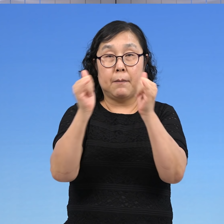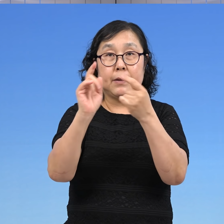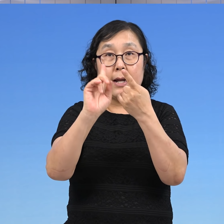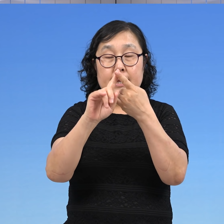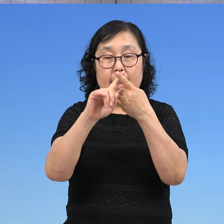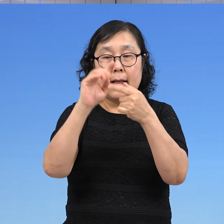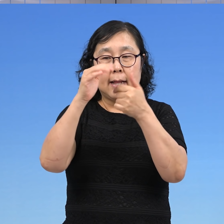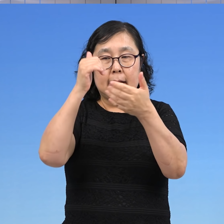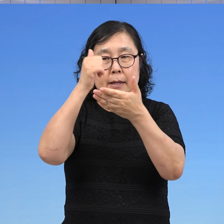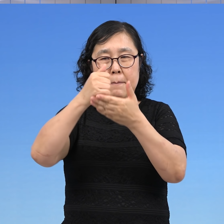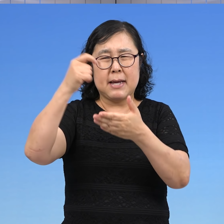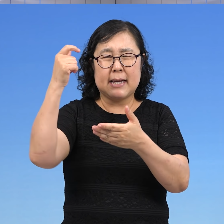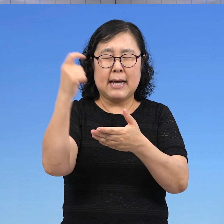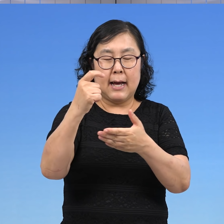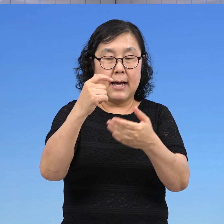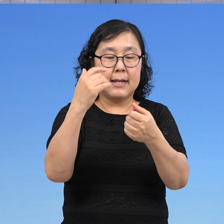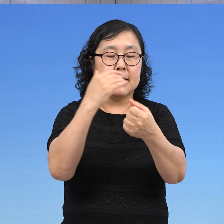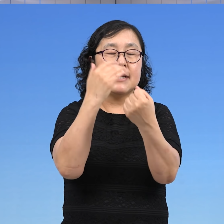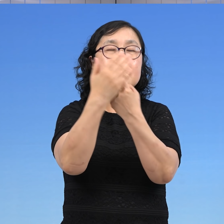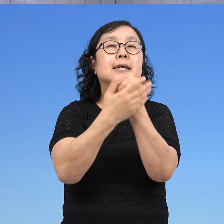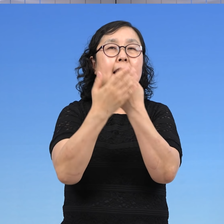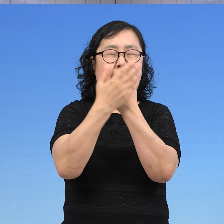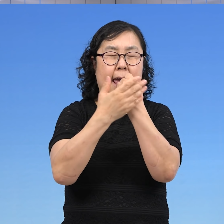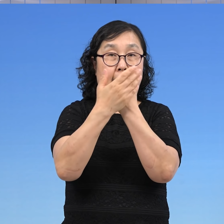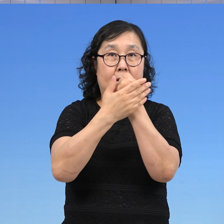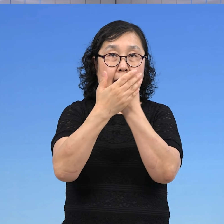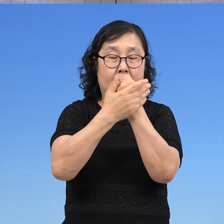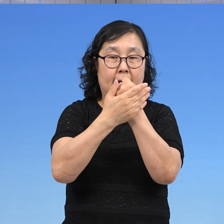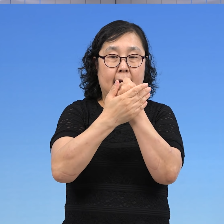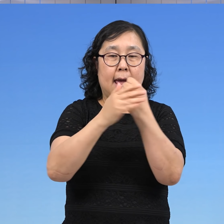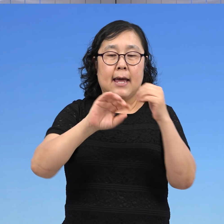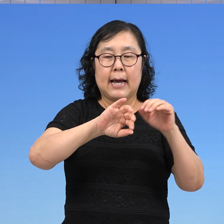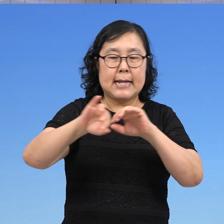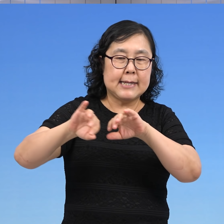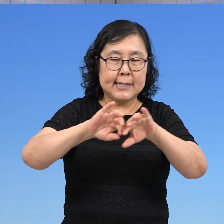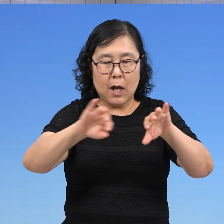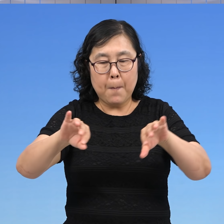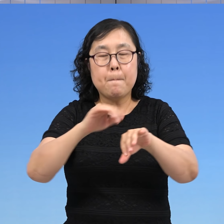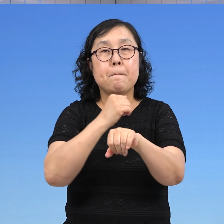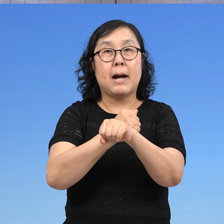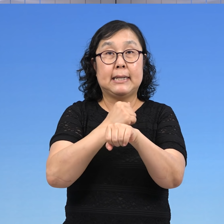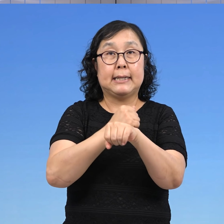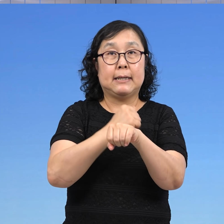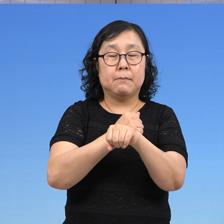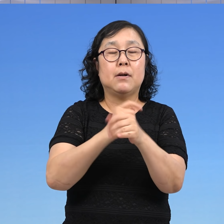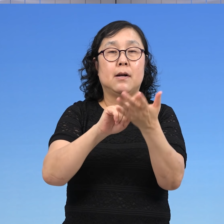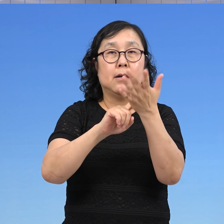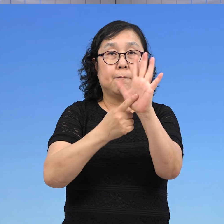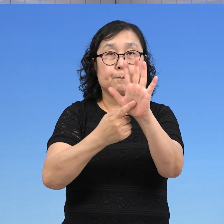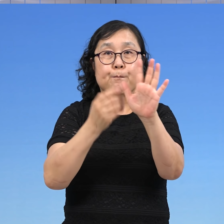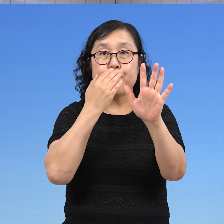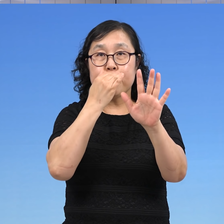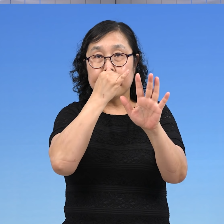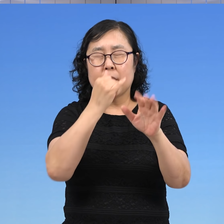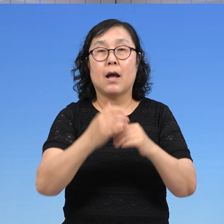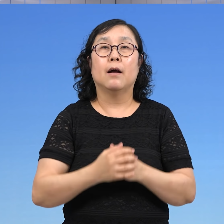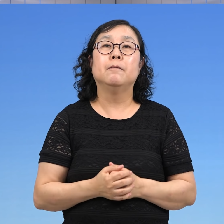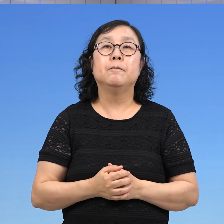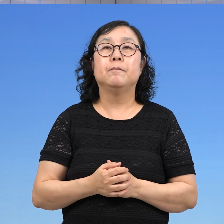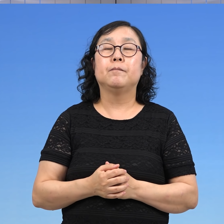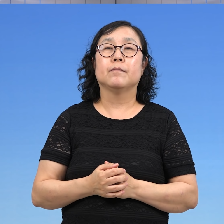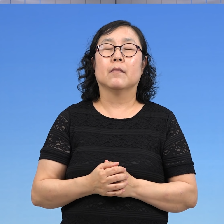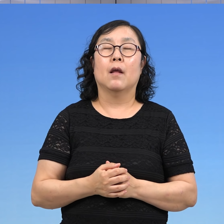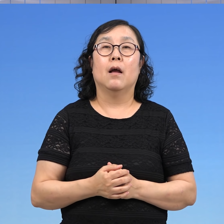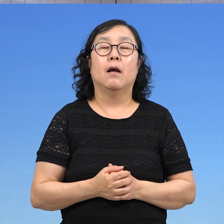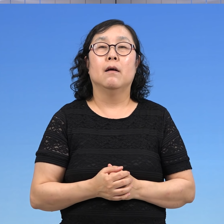인간들에 대한 하나님의 강권 적인 뜨네 하나님의 강권 적인 개입할 신 이렇게 이것을 의미를 부여할 수